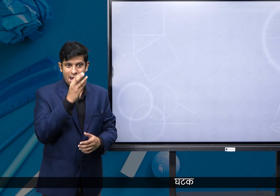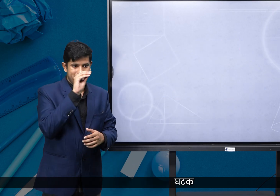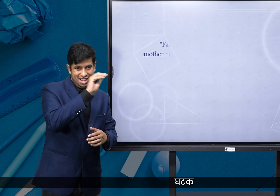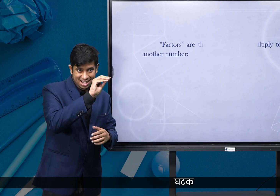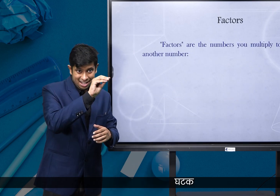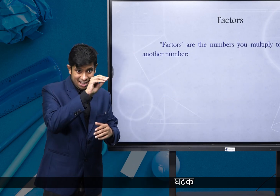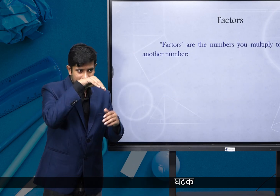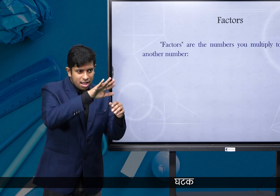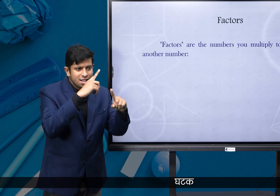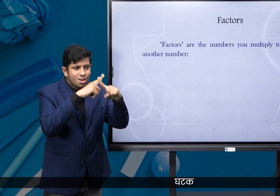घटक.